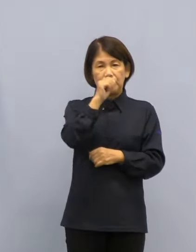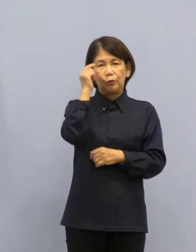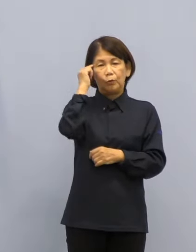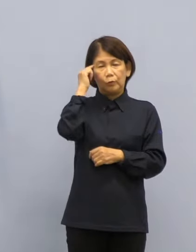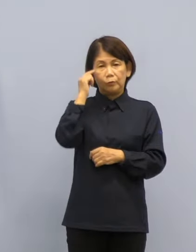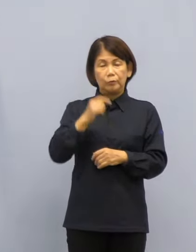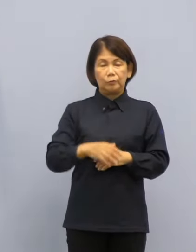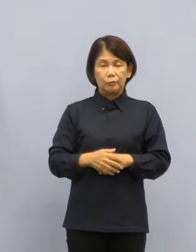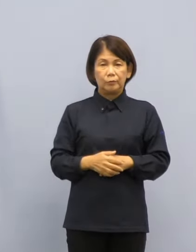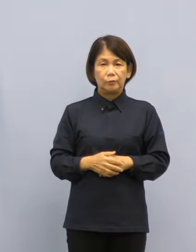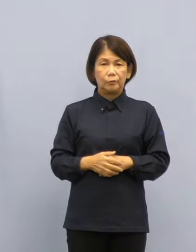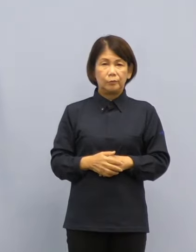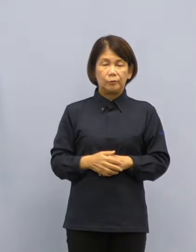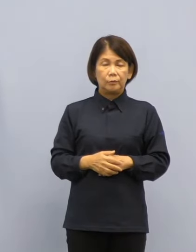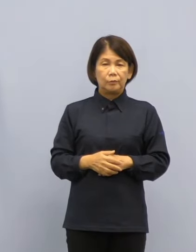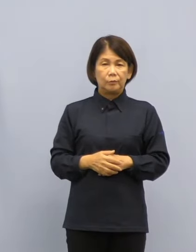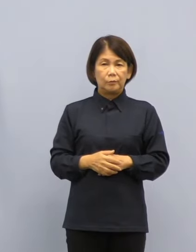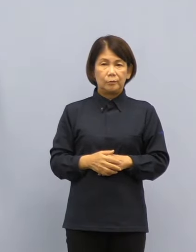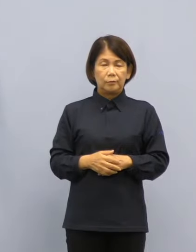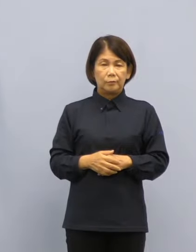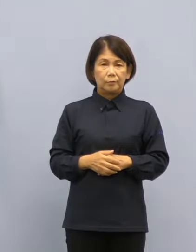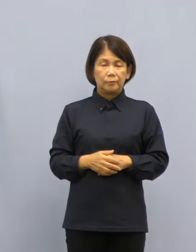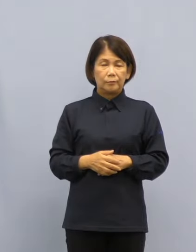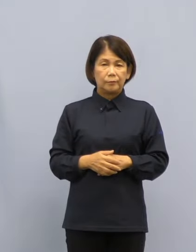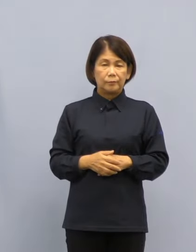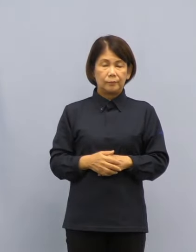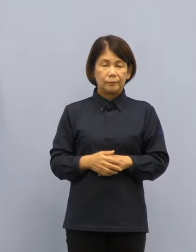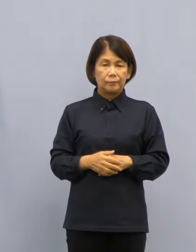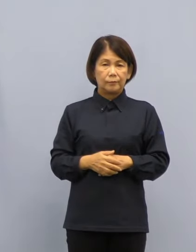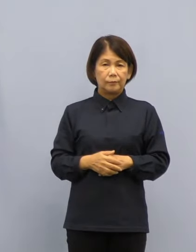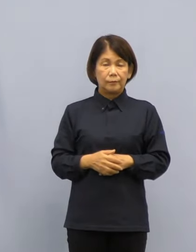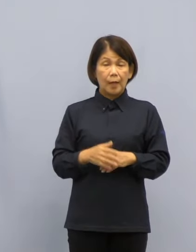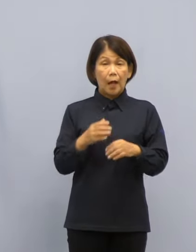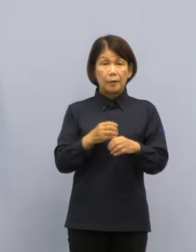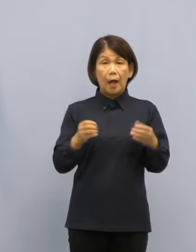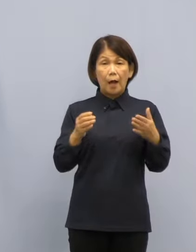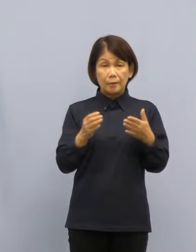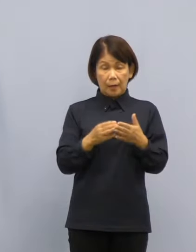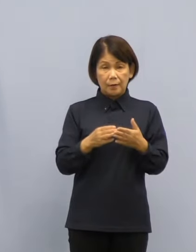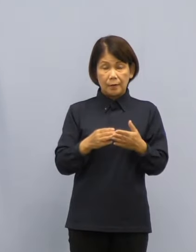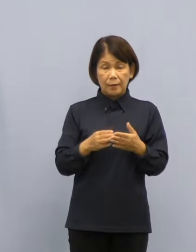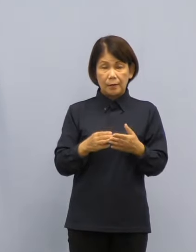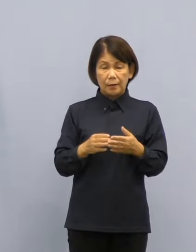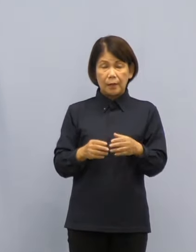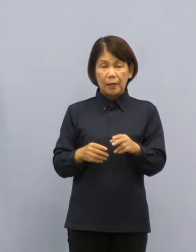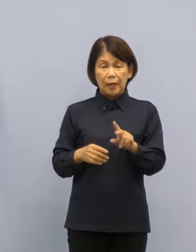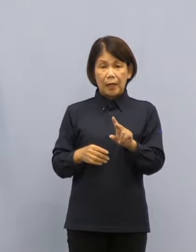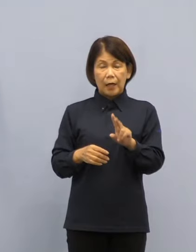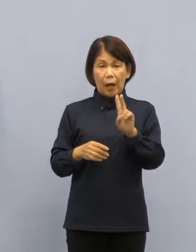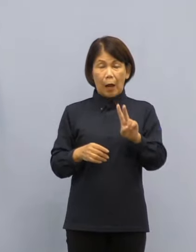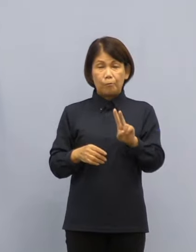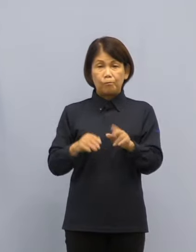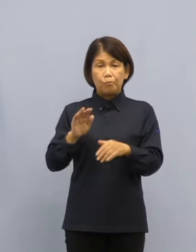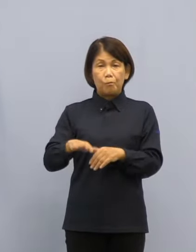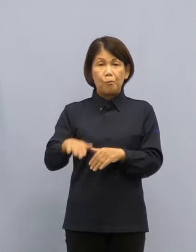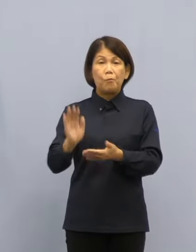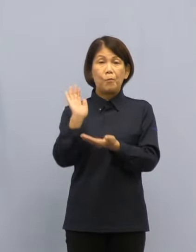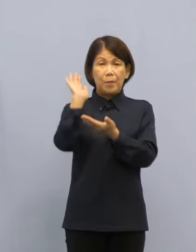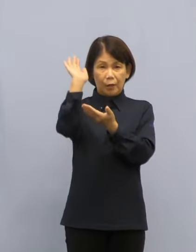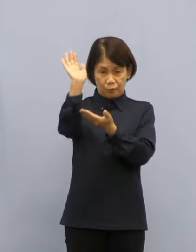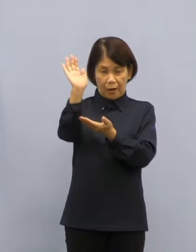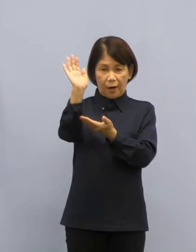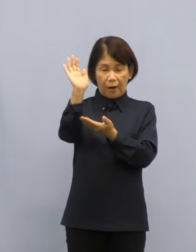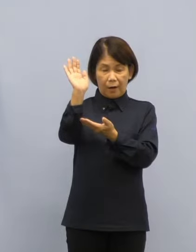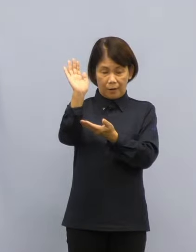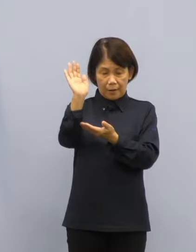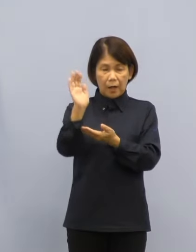ます。もうちょっと話が全然変わるんですけども、はい、長崎ベルカの話、 はい、 非常に好調で、 はい、 今いっぱい言わせてますけ